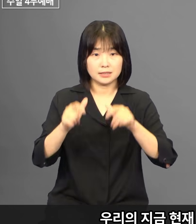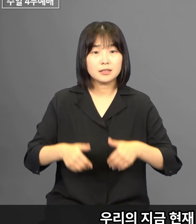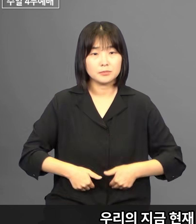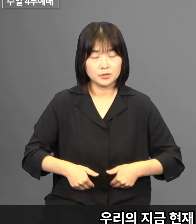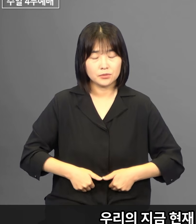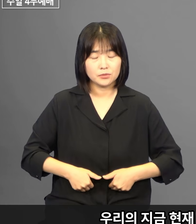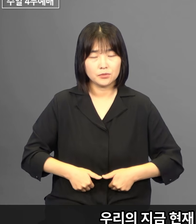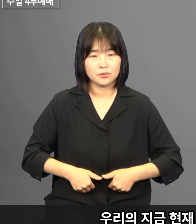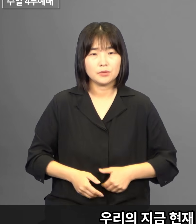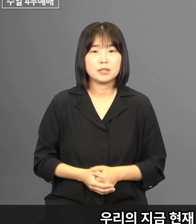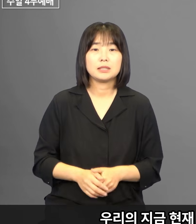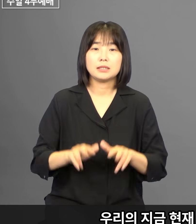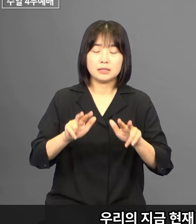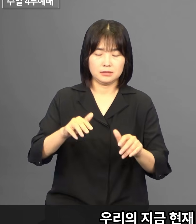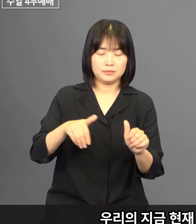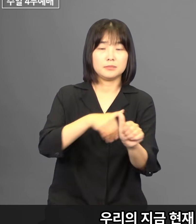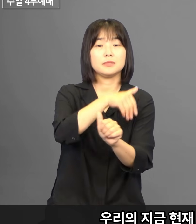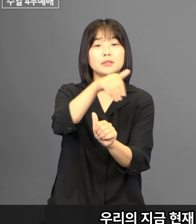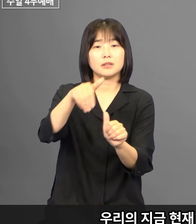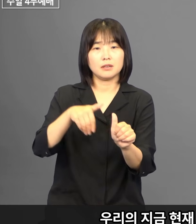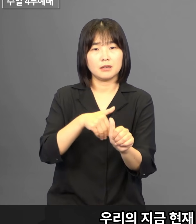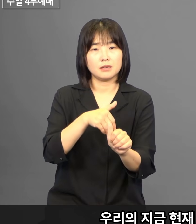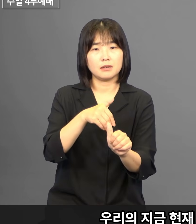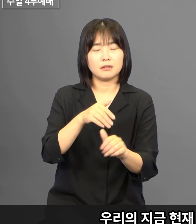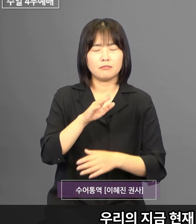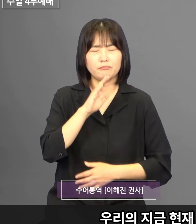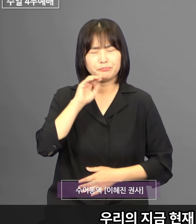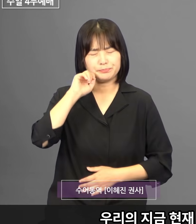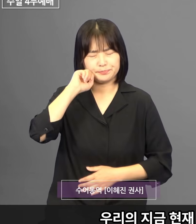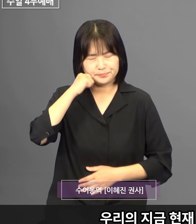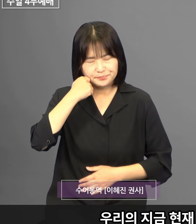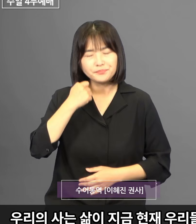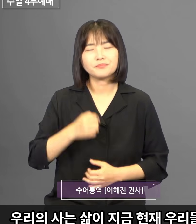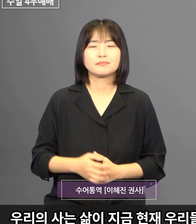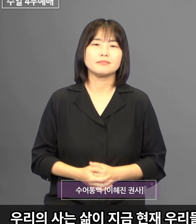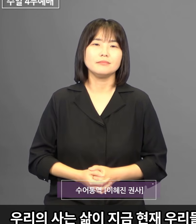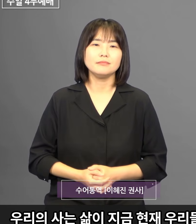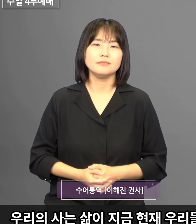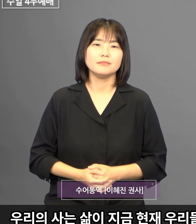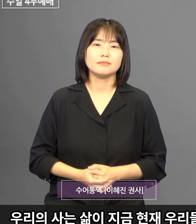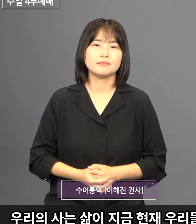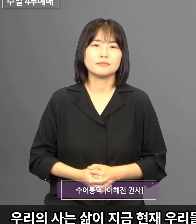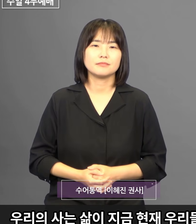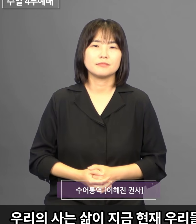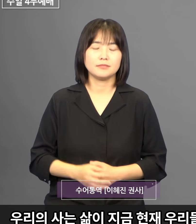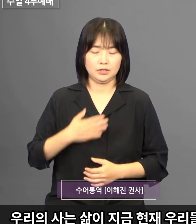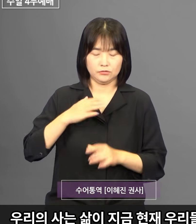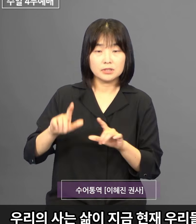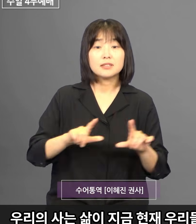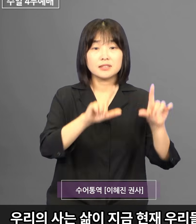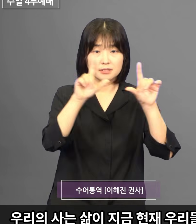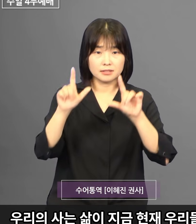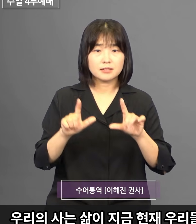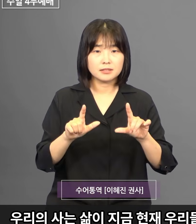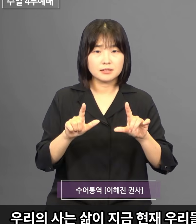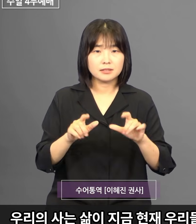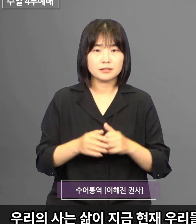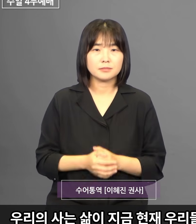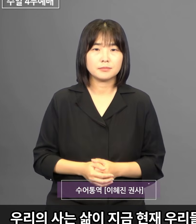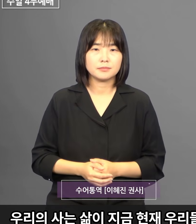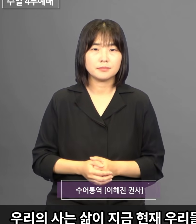지금 현재 형편이 굉장히 어렵습니다. 우리의 사는 삶이 지금